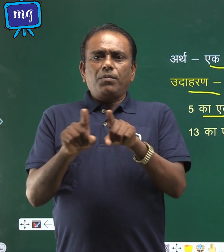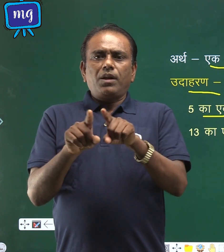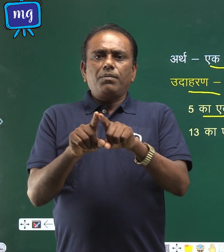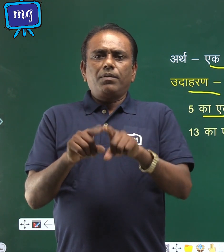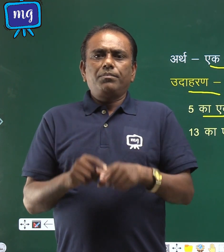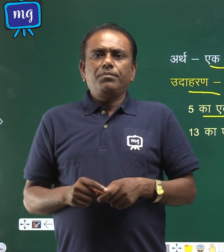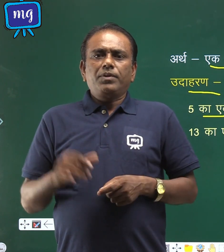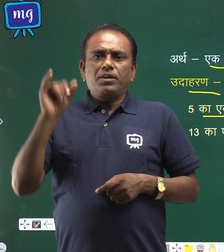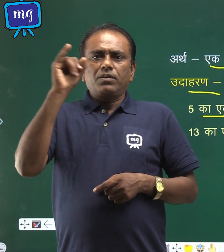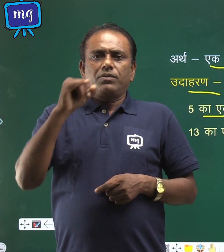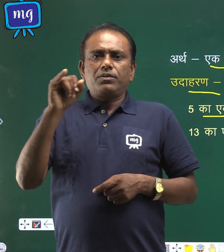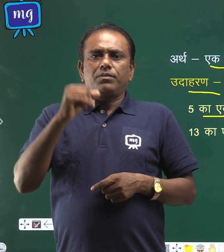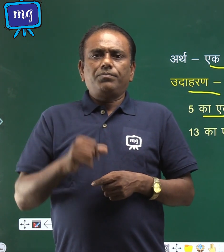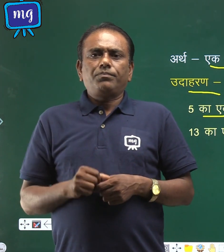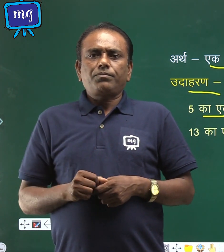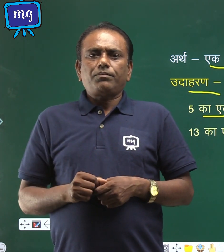बराबर 6।